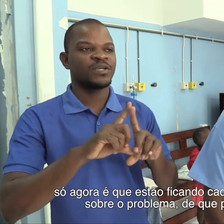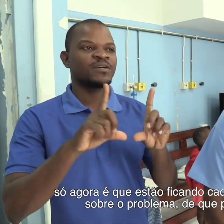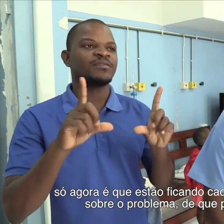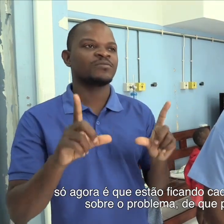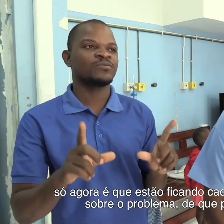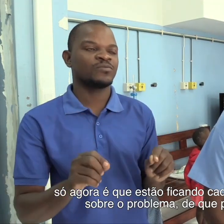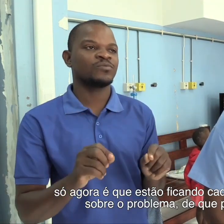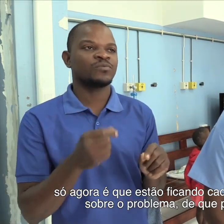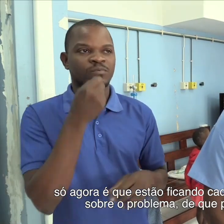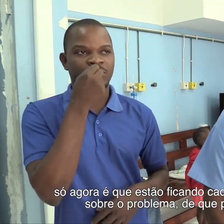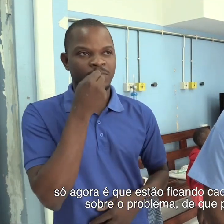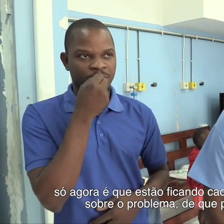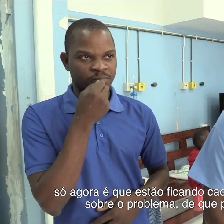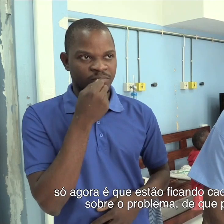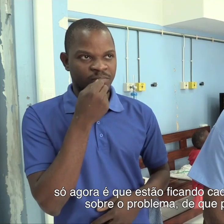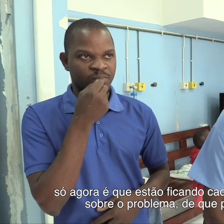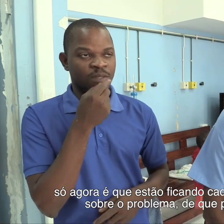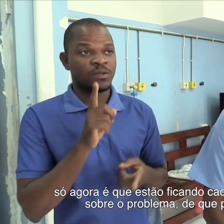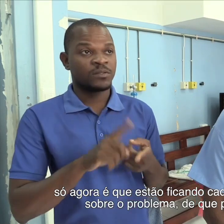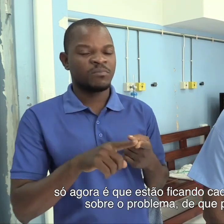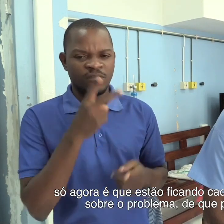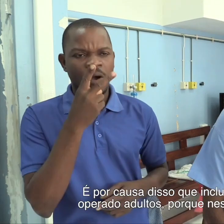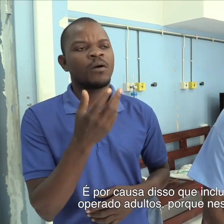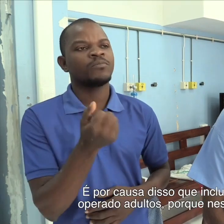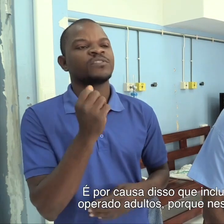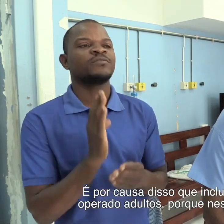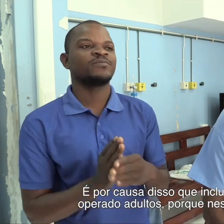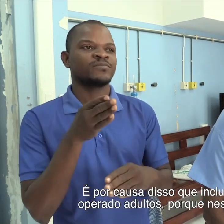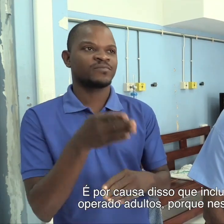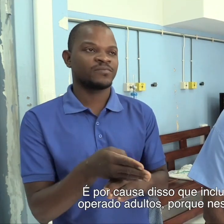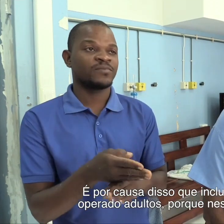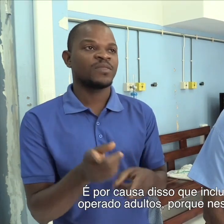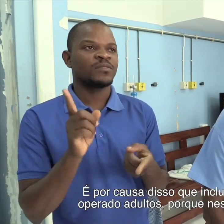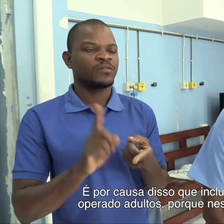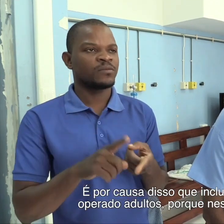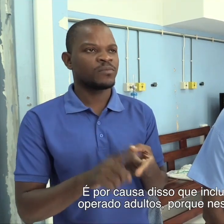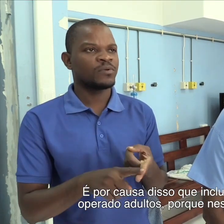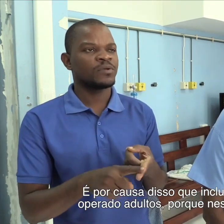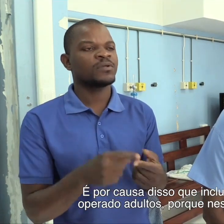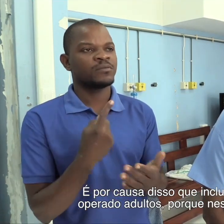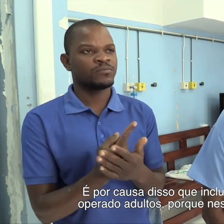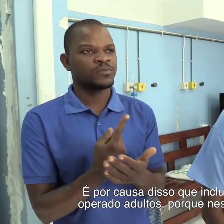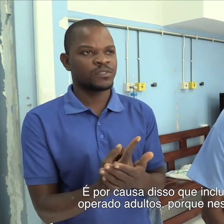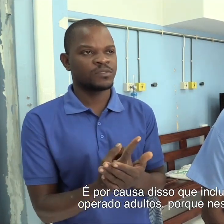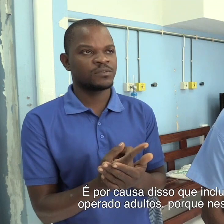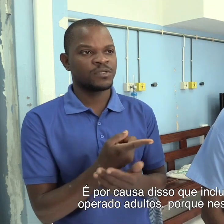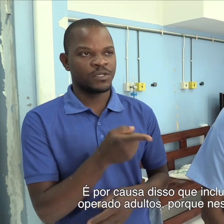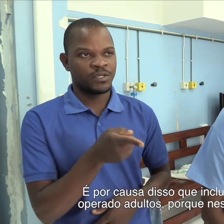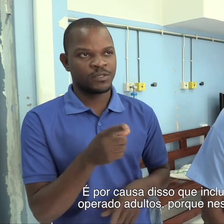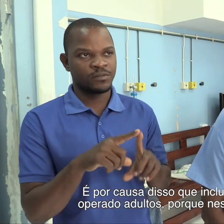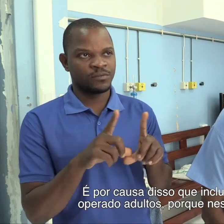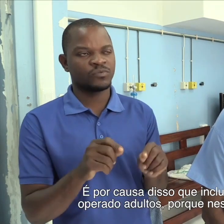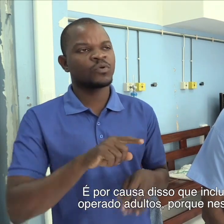o problema, de que pode ter solução. E é por causa disso que, inclusivamente, temos